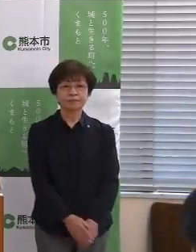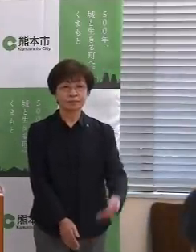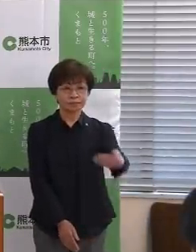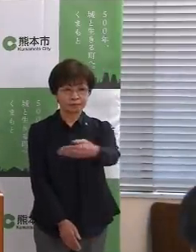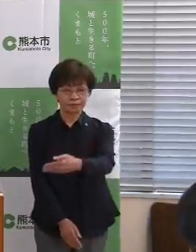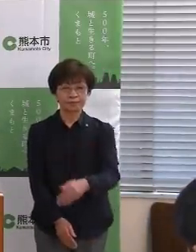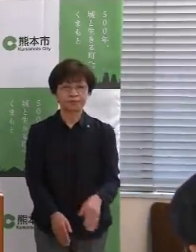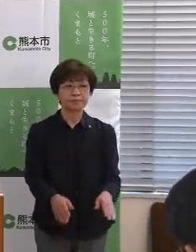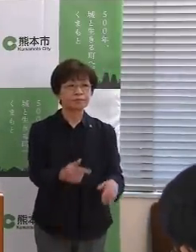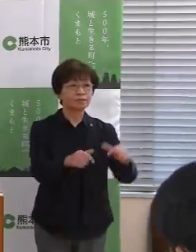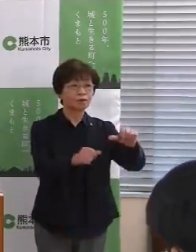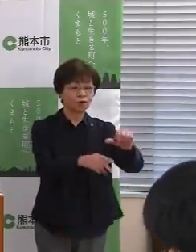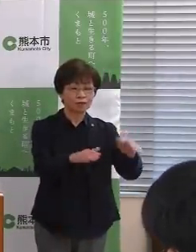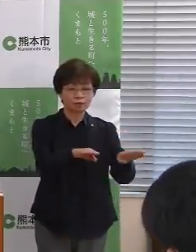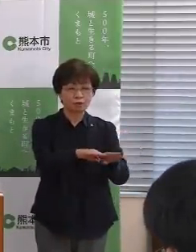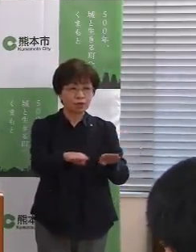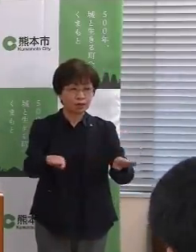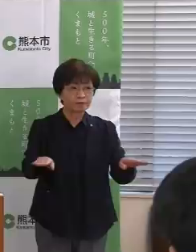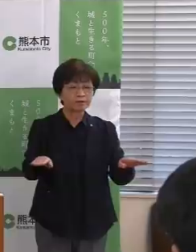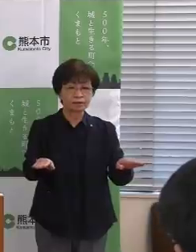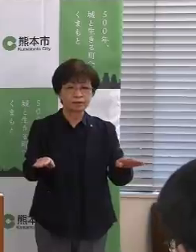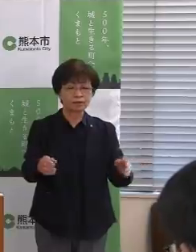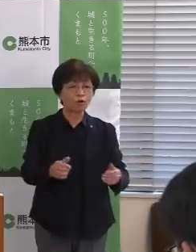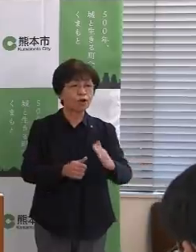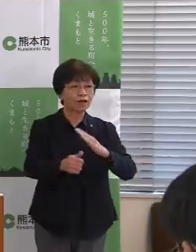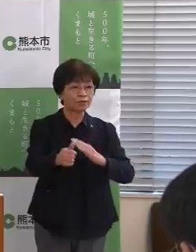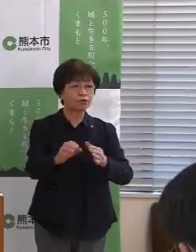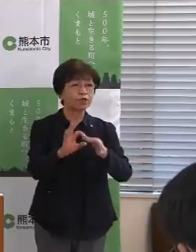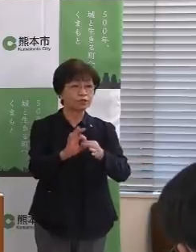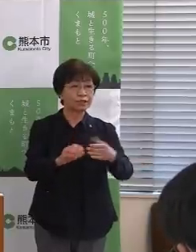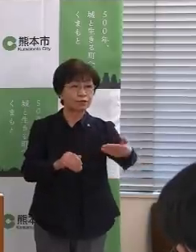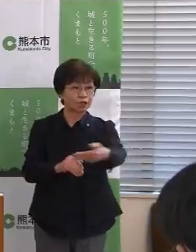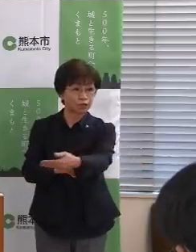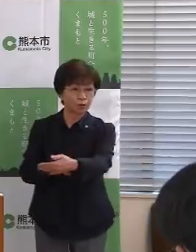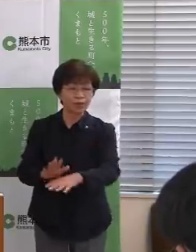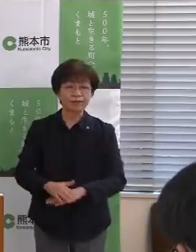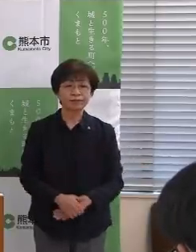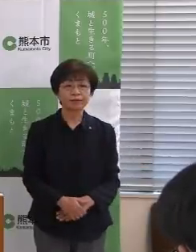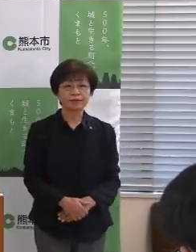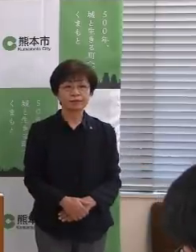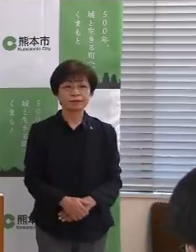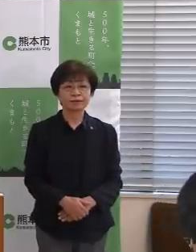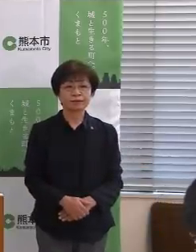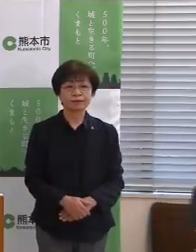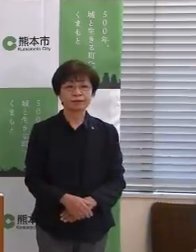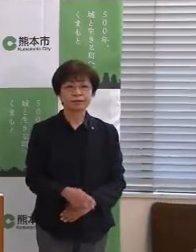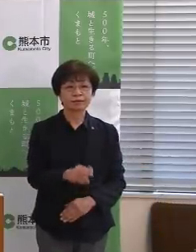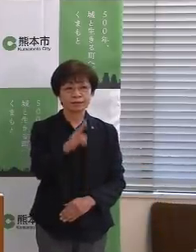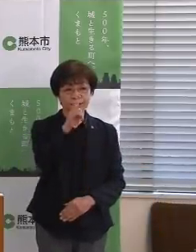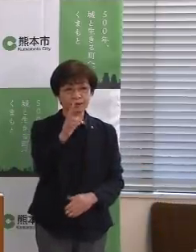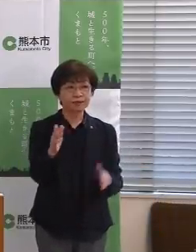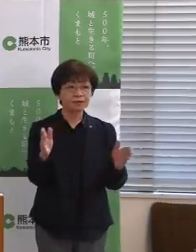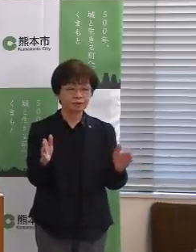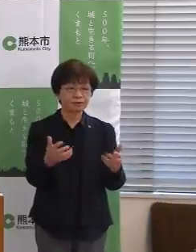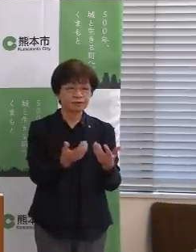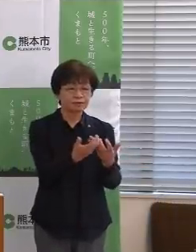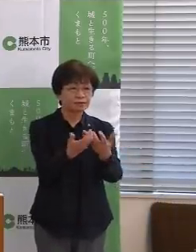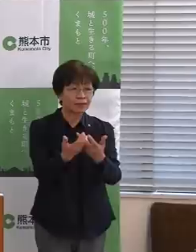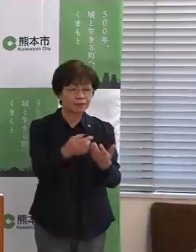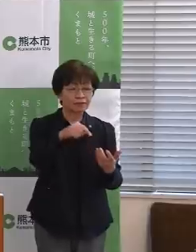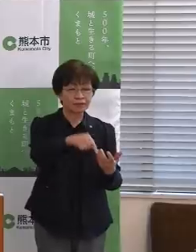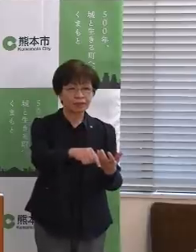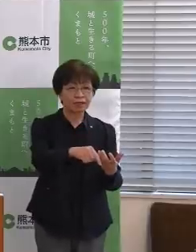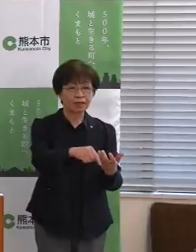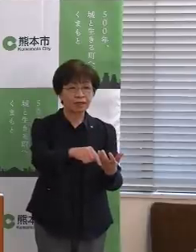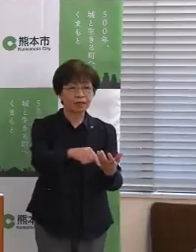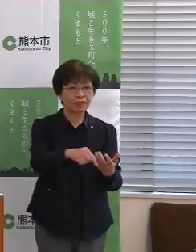ゴールデンウィーク期間中の外出についてなんですけど、最近日中ですが、特に繁華街の方で、はい、一